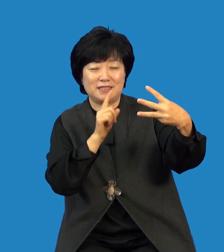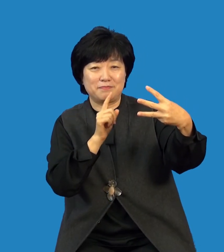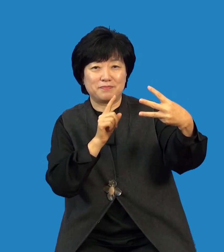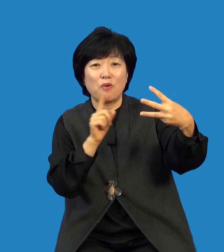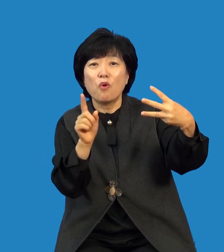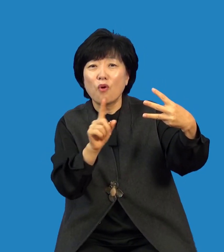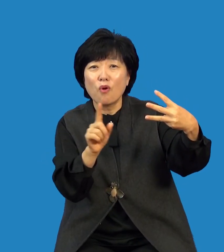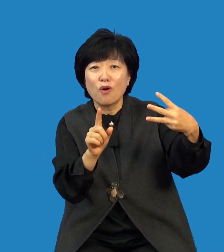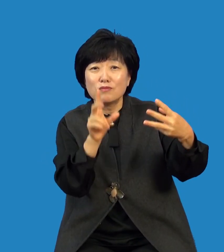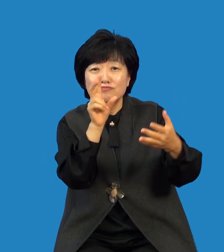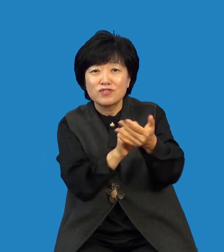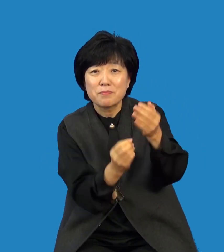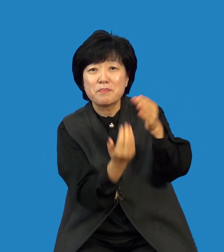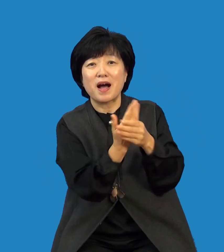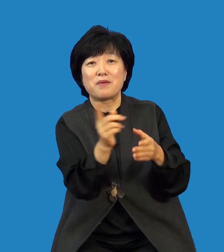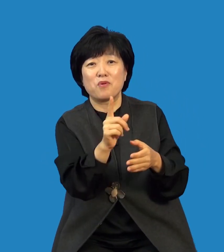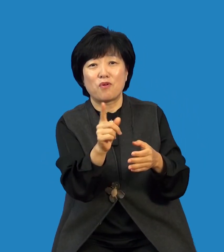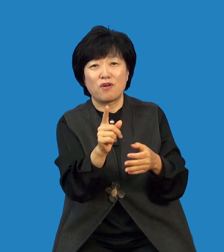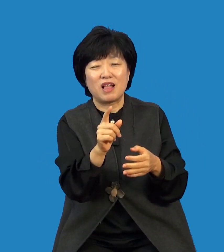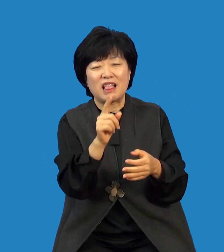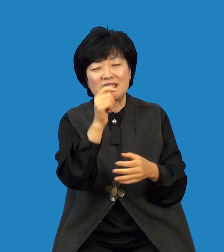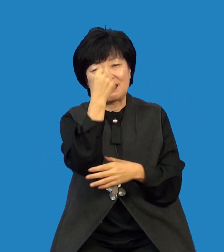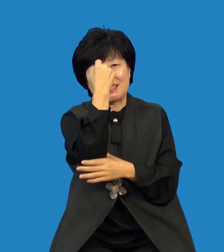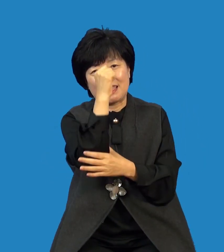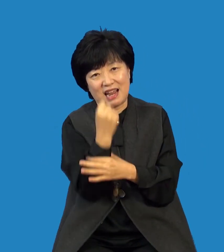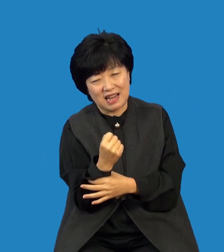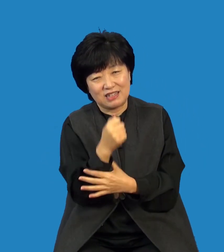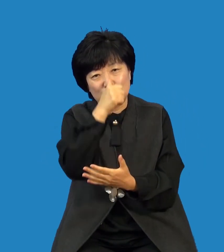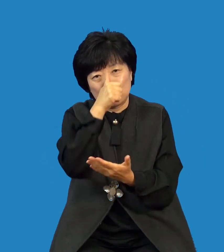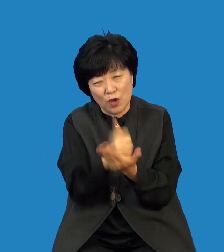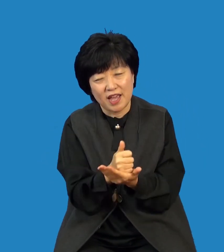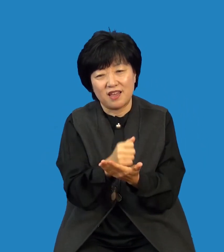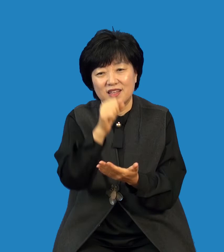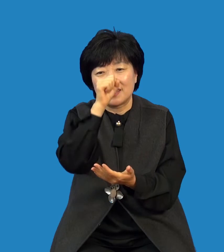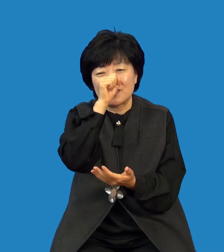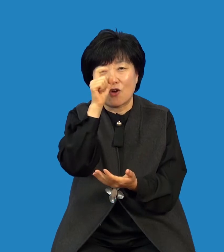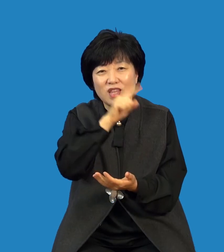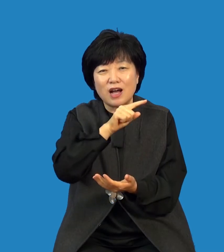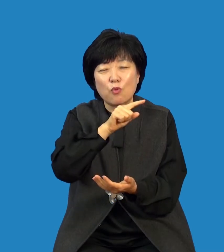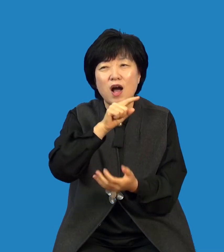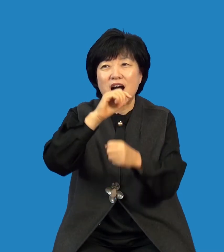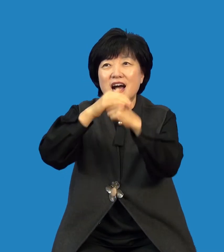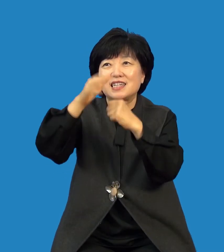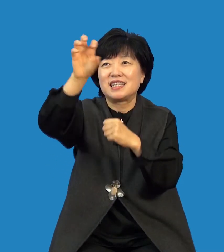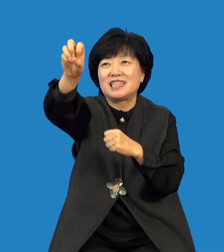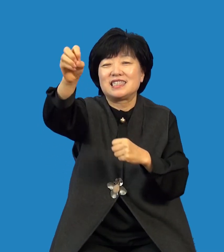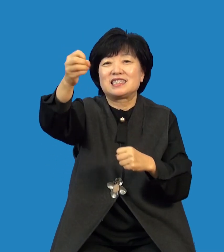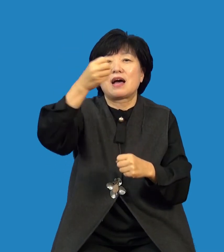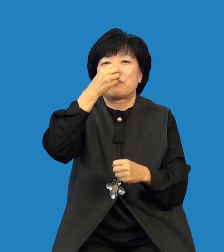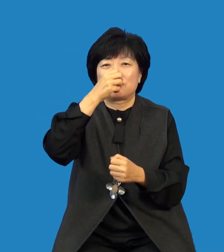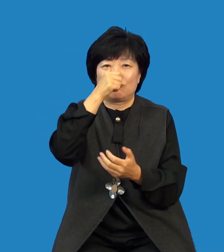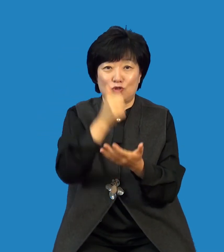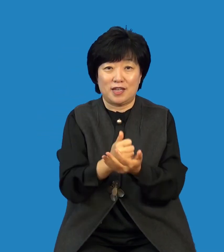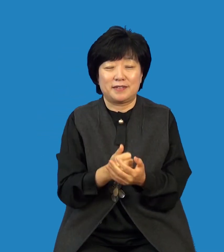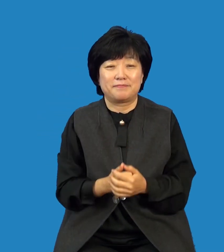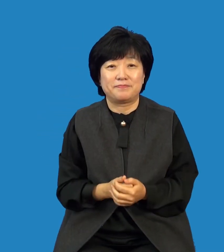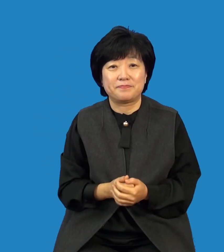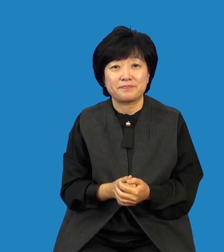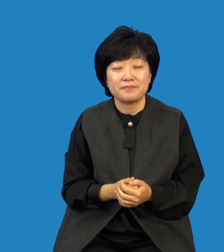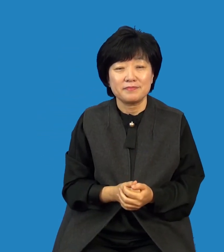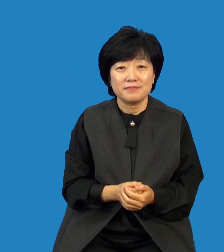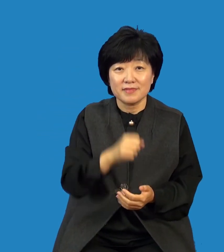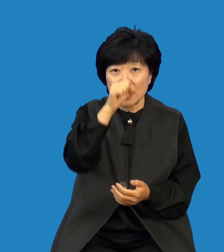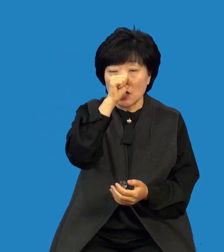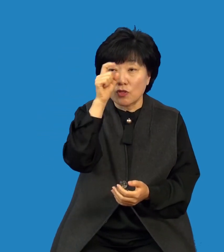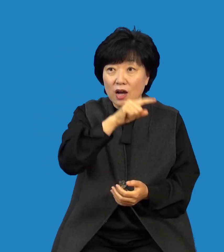타락한 선악과를 따먹는 장입니다. 이 아담과 하와가 이 하나님의 말씀을 어기고 선악과를 따먹습니다. 선악과를 따먹고